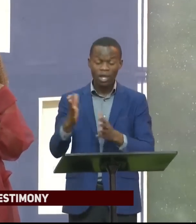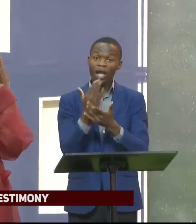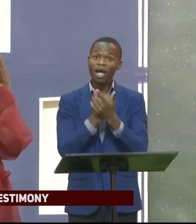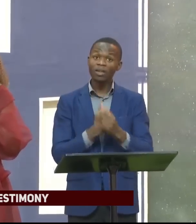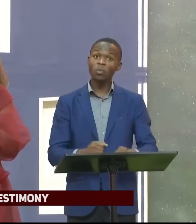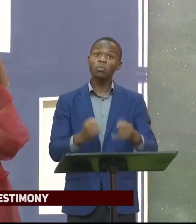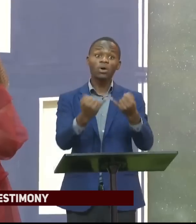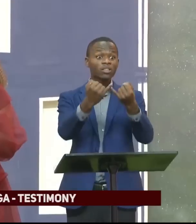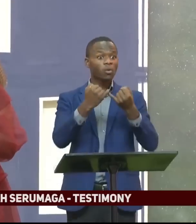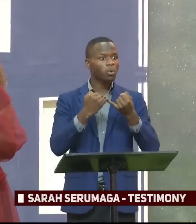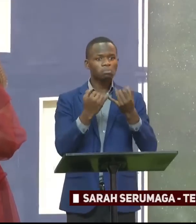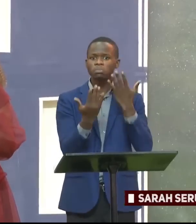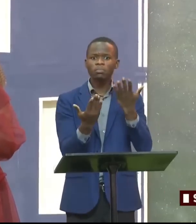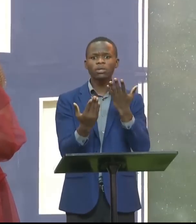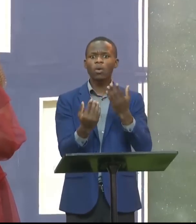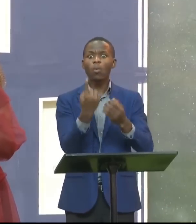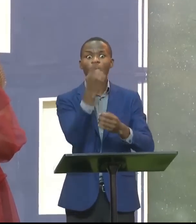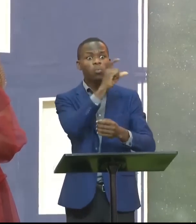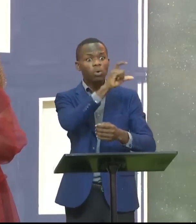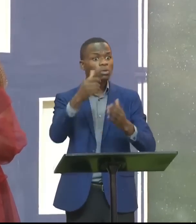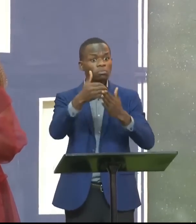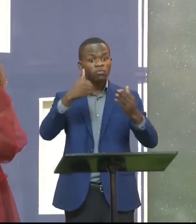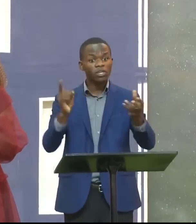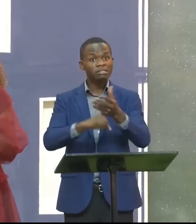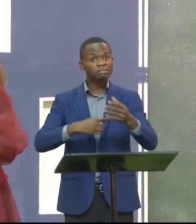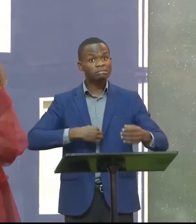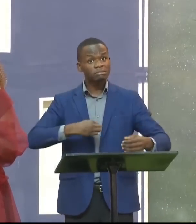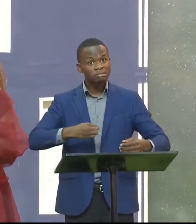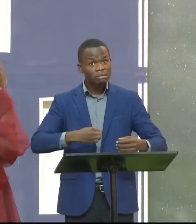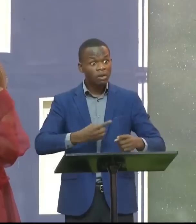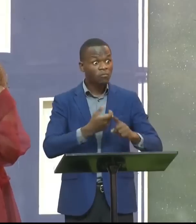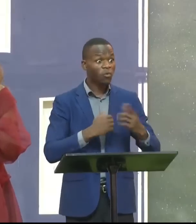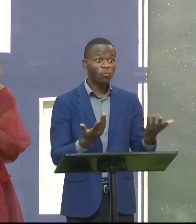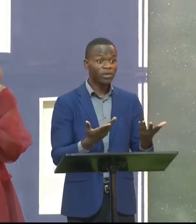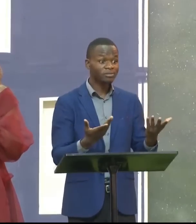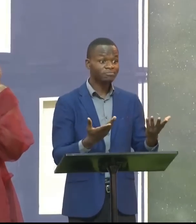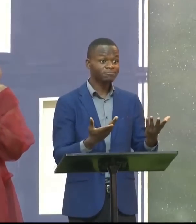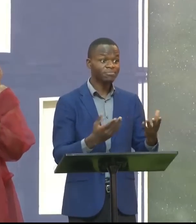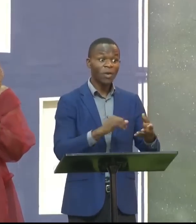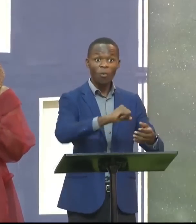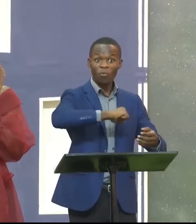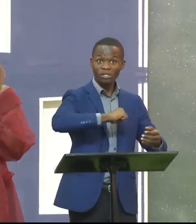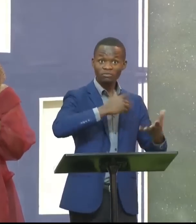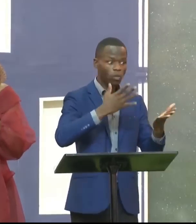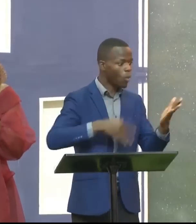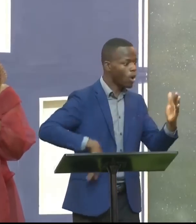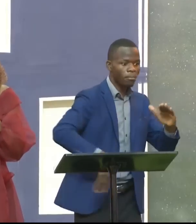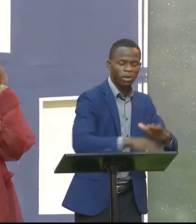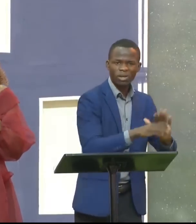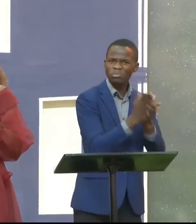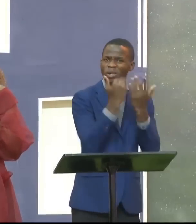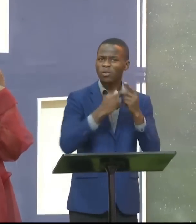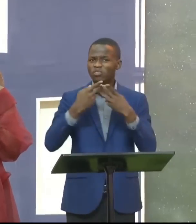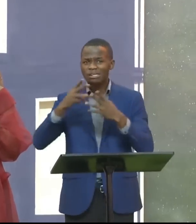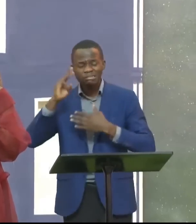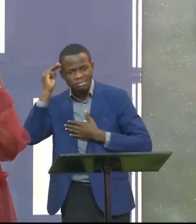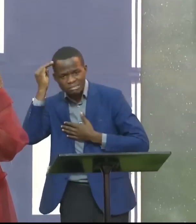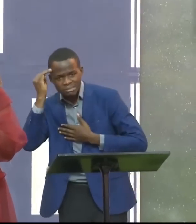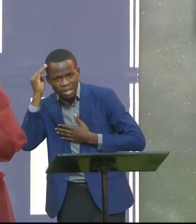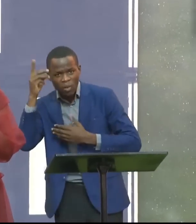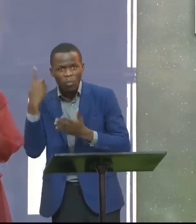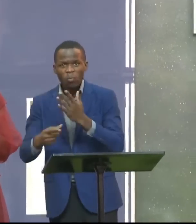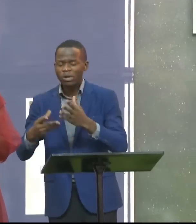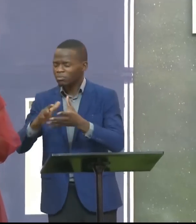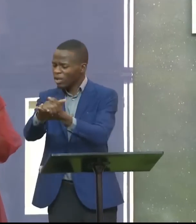Gw'omukyala amala just week emu nga tanaba kufuna lubuto nga mwakava ku honeymoon ng'oyagala mugoba. Fumiitiriza omwami wange kyabadde